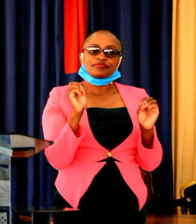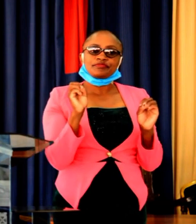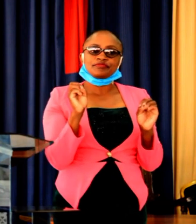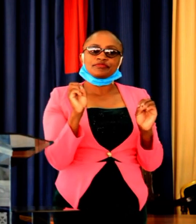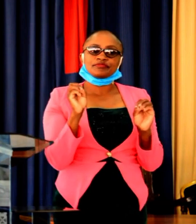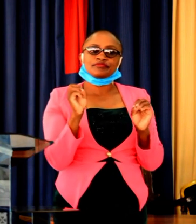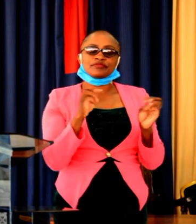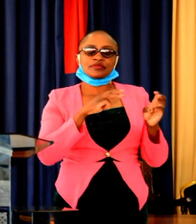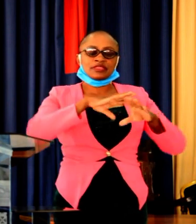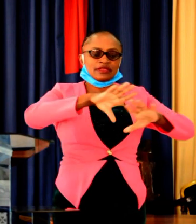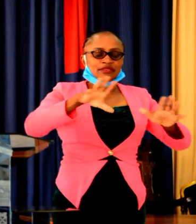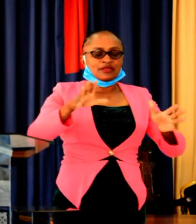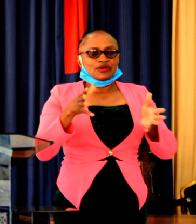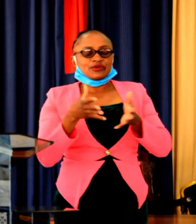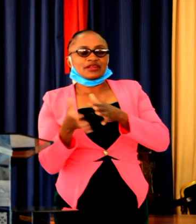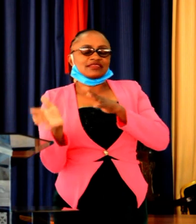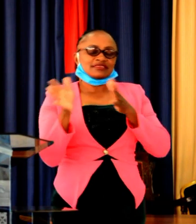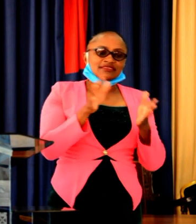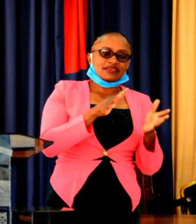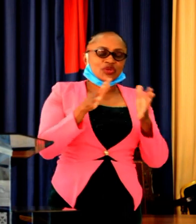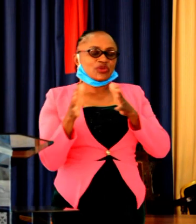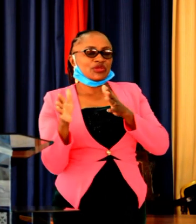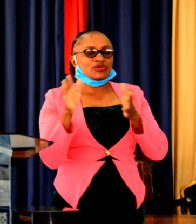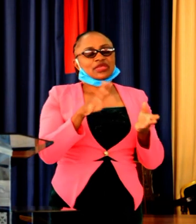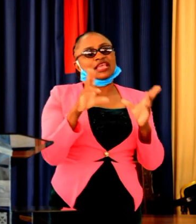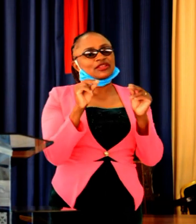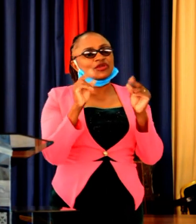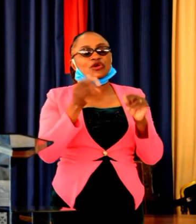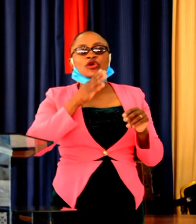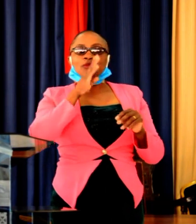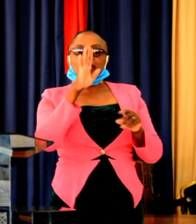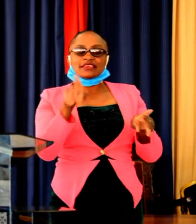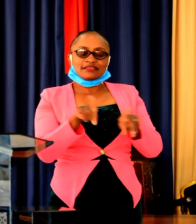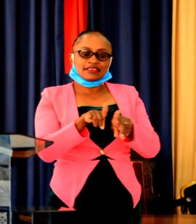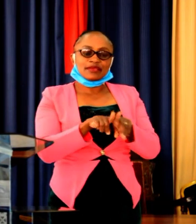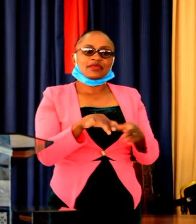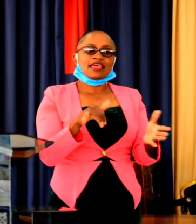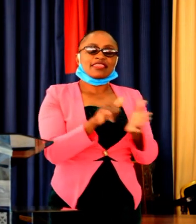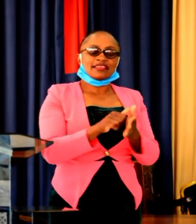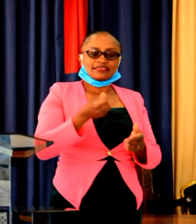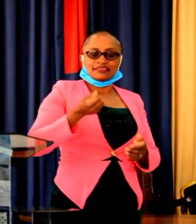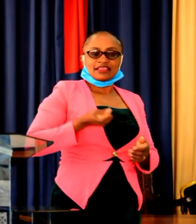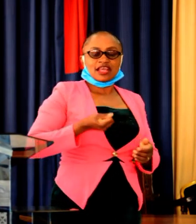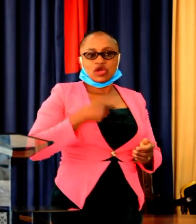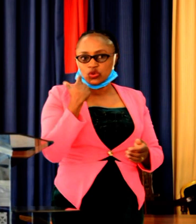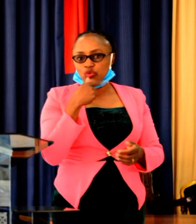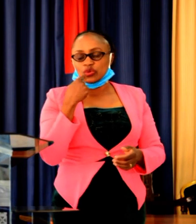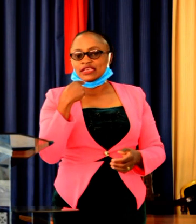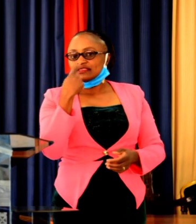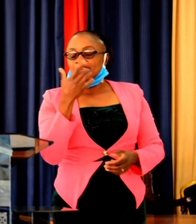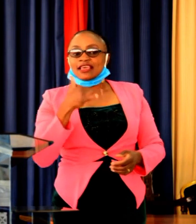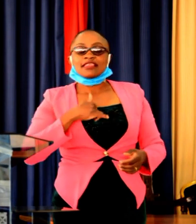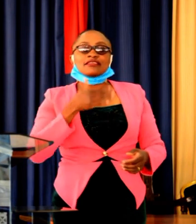dunia iumbishwe kivipi, tuwe kama yule msichana ambaye alisema kwamba babangu ndiye rubani. I